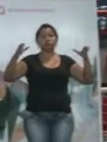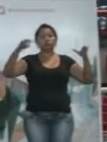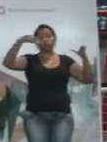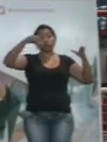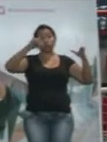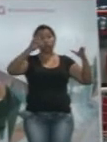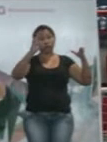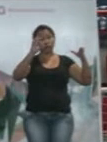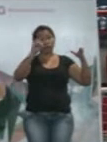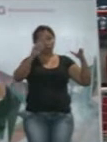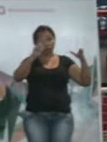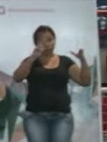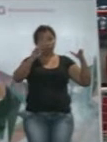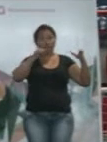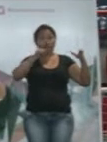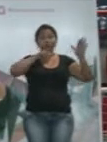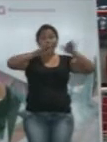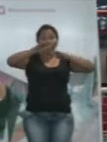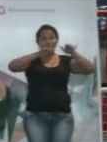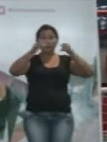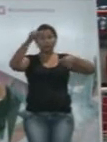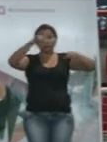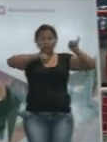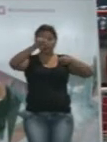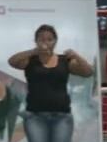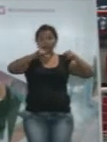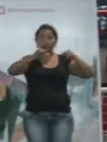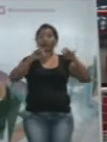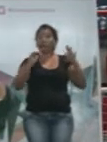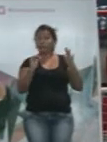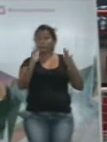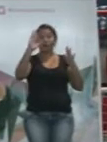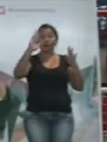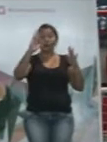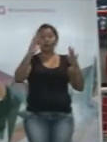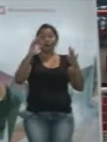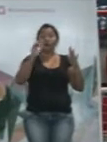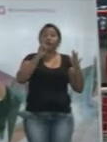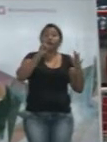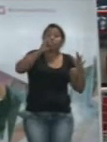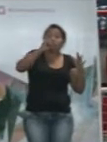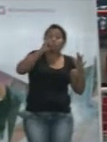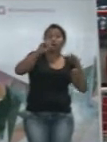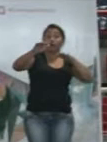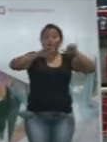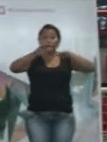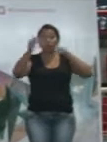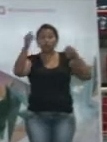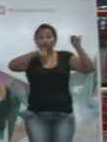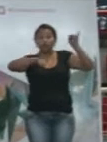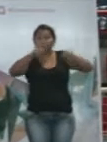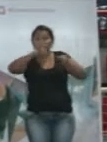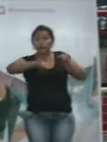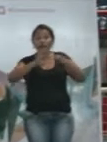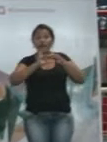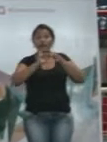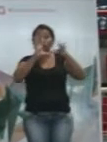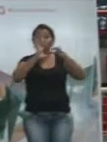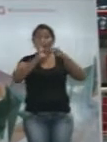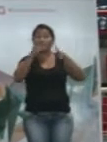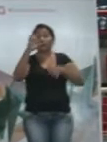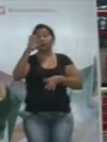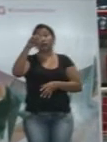número de reações químicas que vão ocorrer ali é um número bem maior. Se eu tenho mais reações químicas, eu vou ter mais liberação de